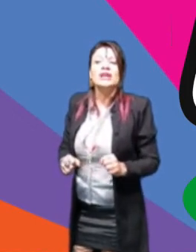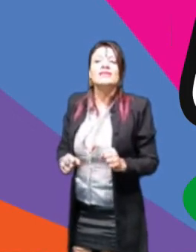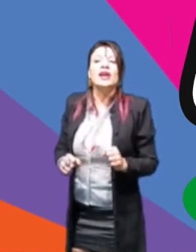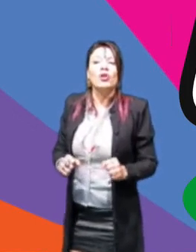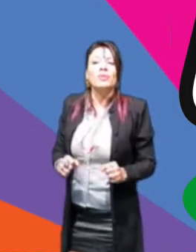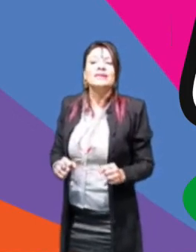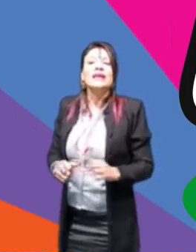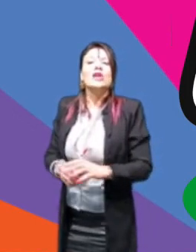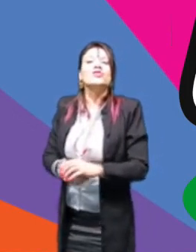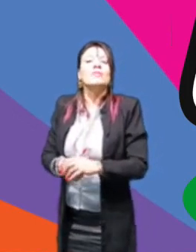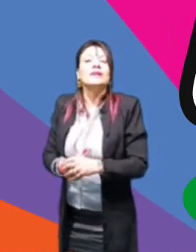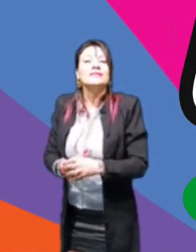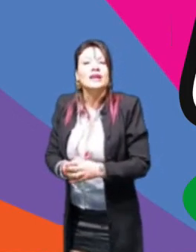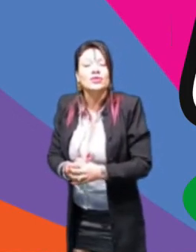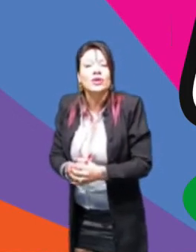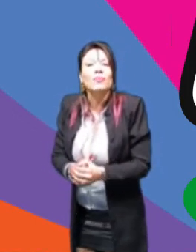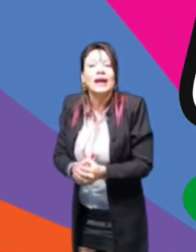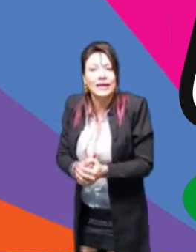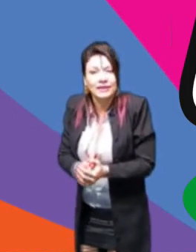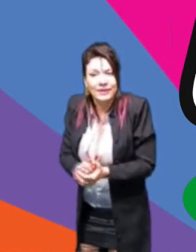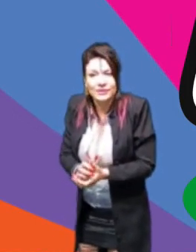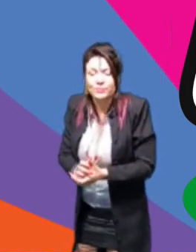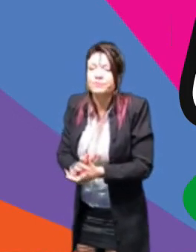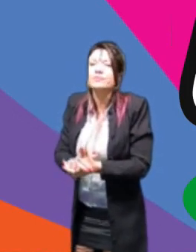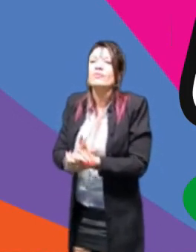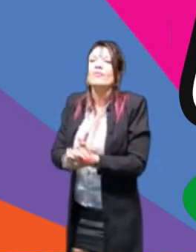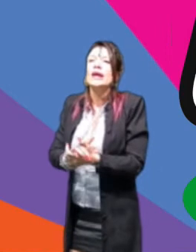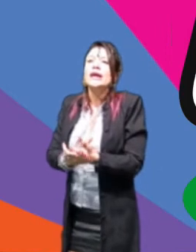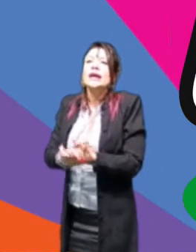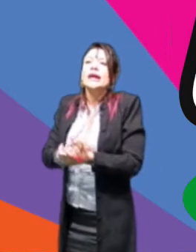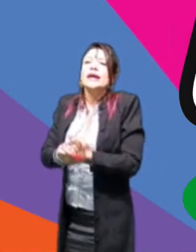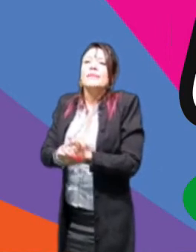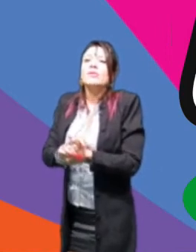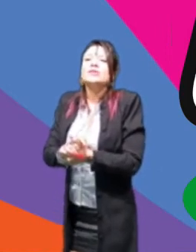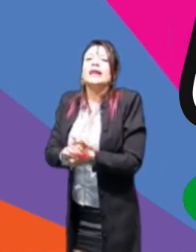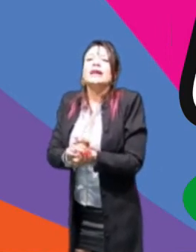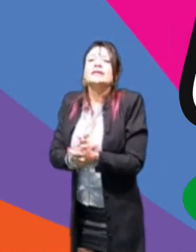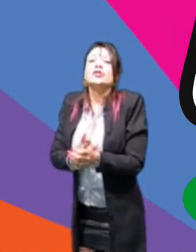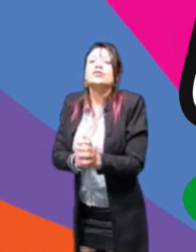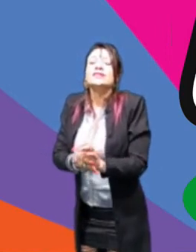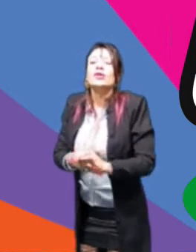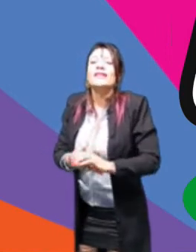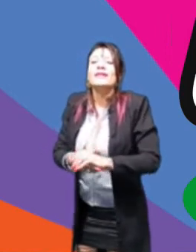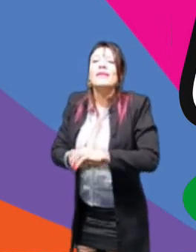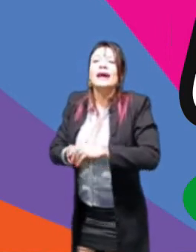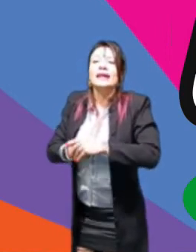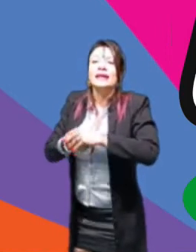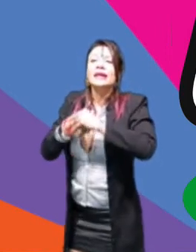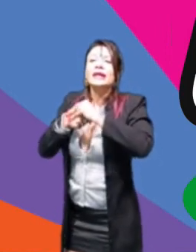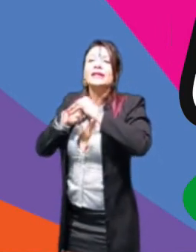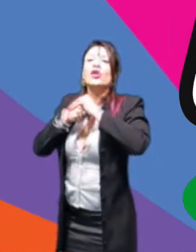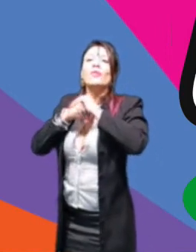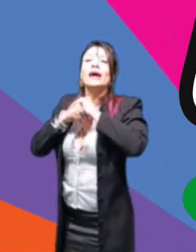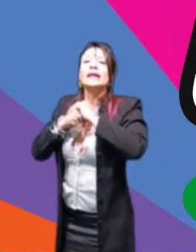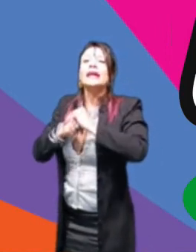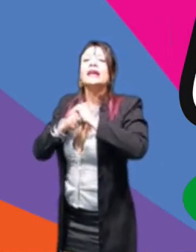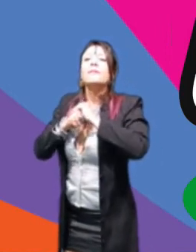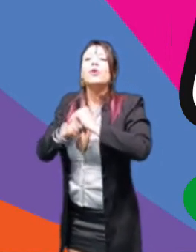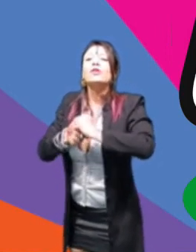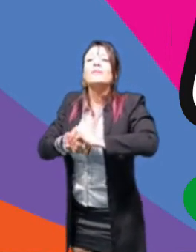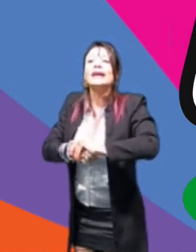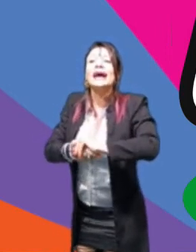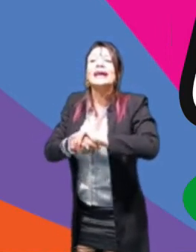entre López y los empresarios macristas. Vamos a hablar entonces ahora de Macri. ¿Qué dijo Macri? ¿Qué